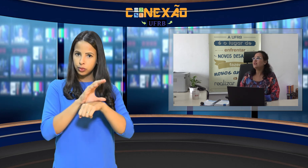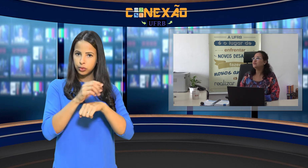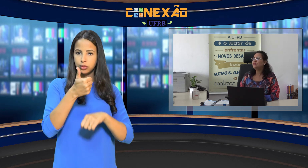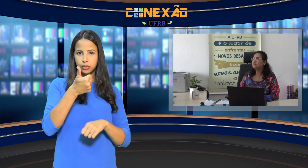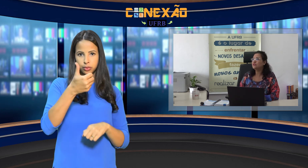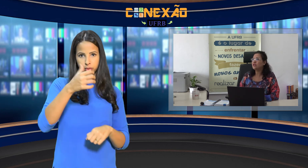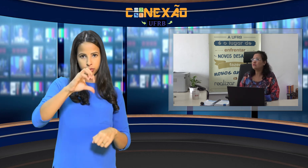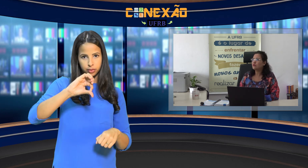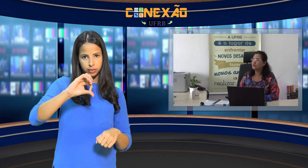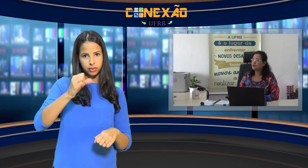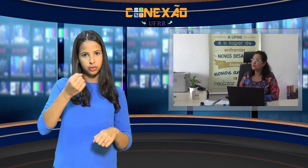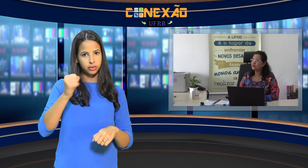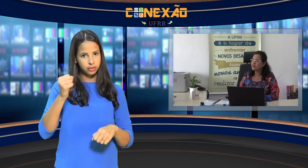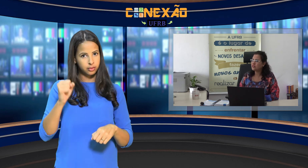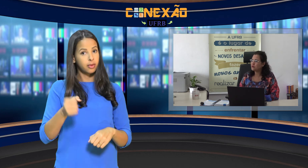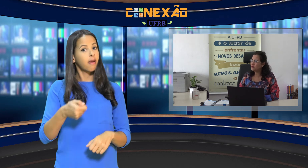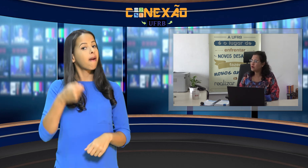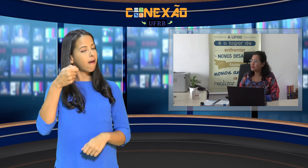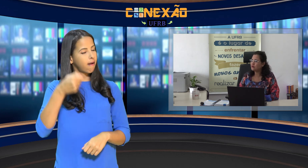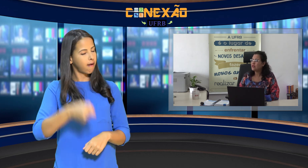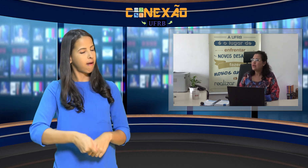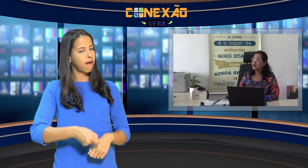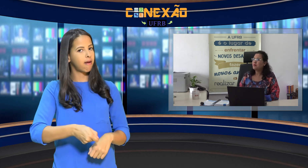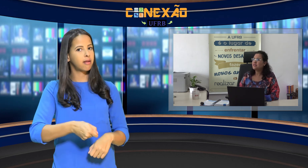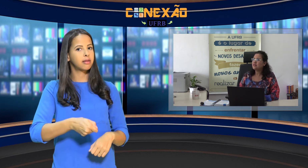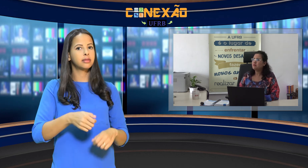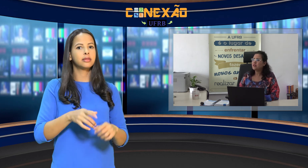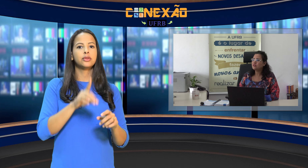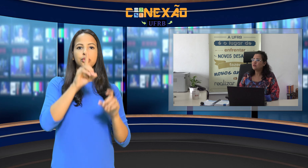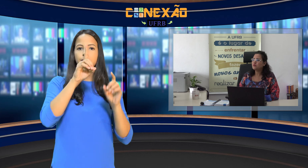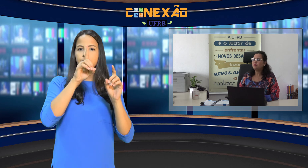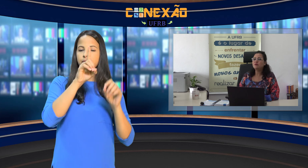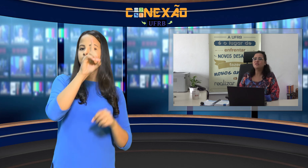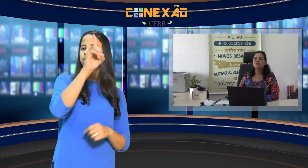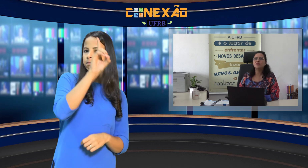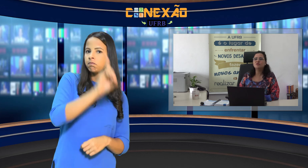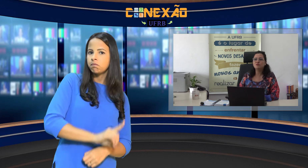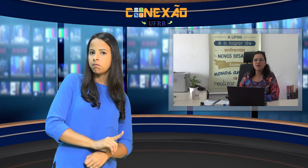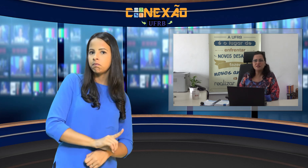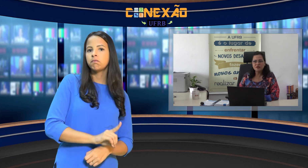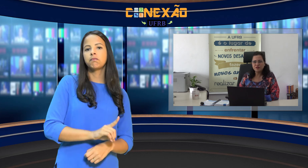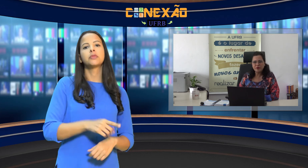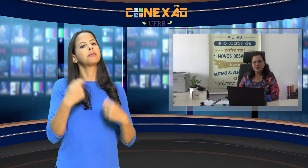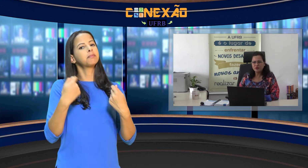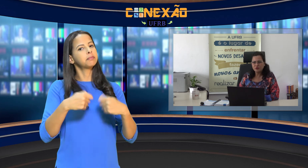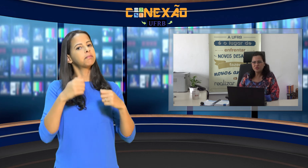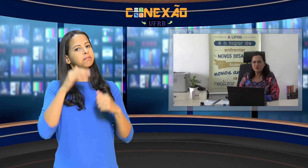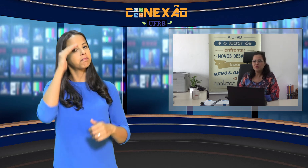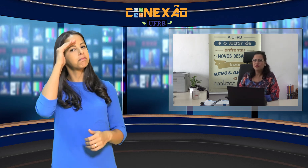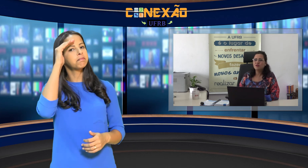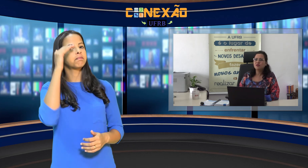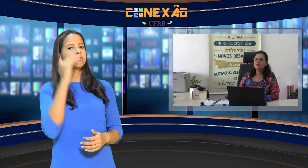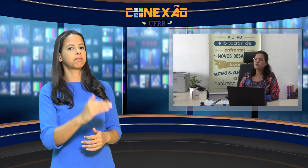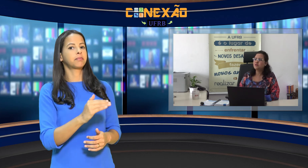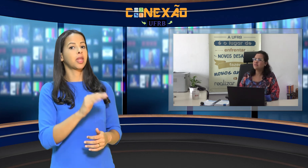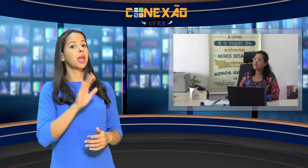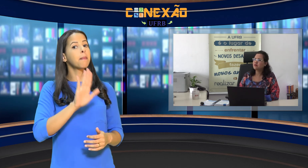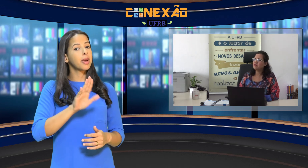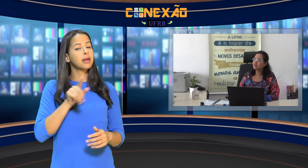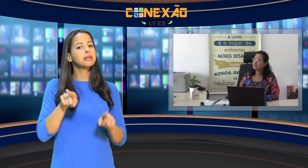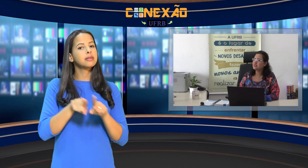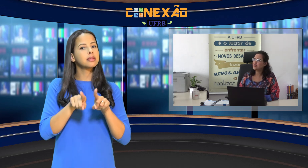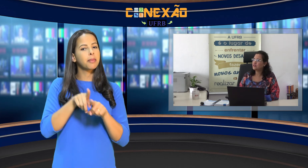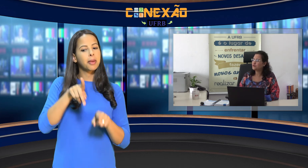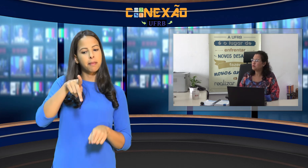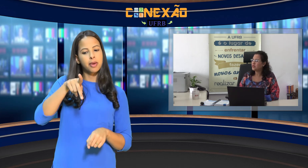que está garantido o direito da Constituição de 88, mas também nós temos o Plano Nacional de Educação na Meta 12, que a gente precisa